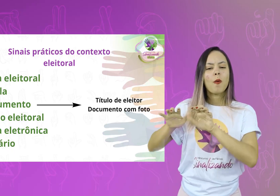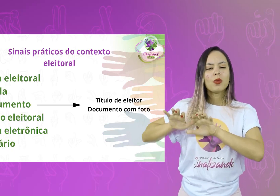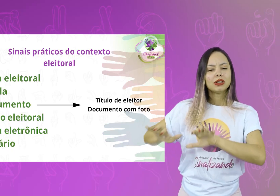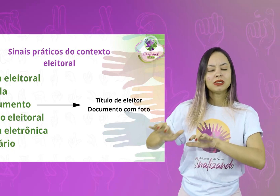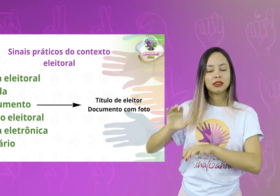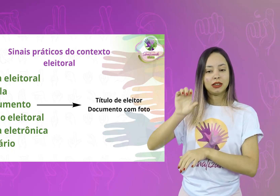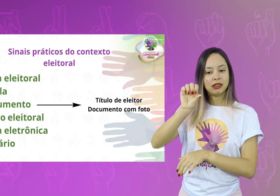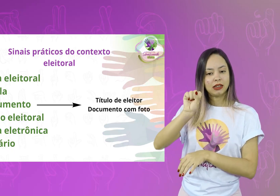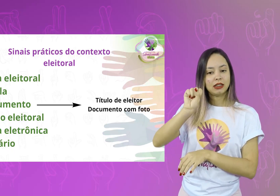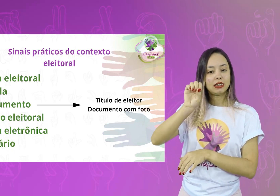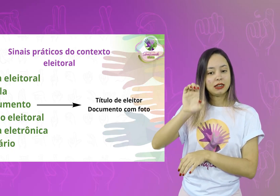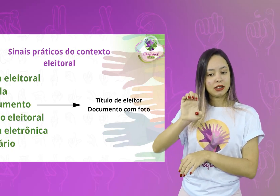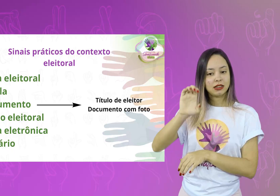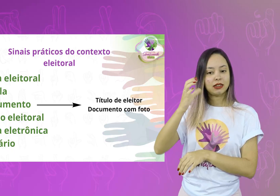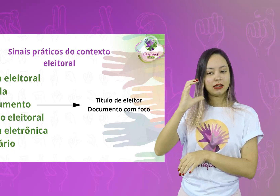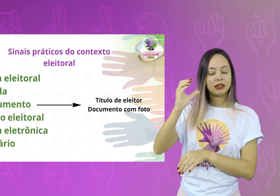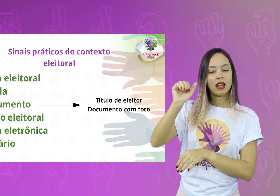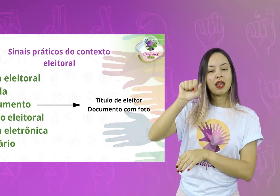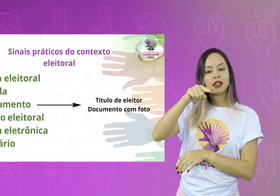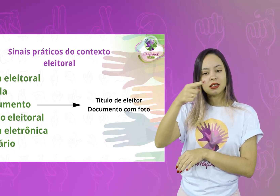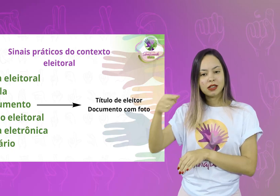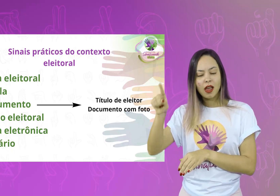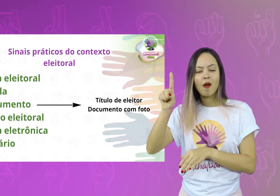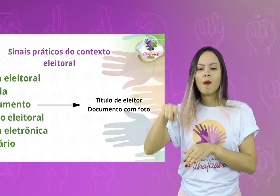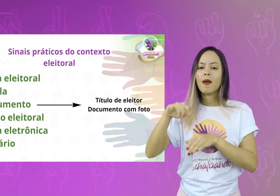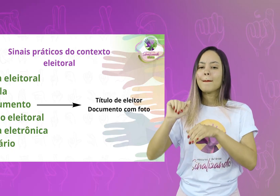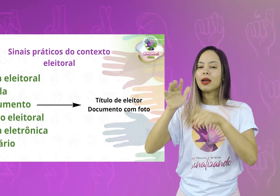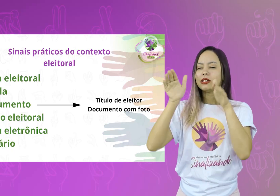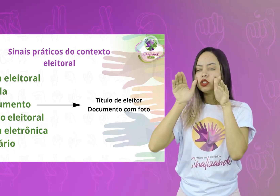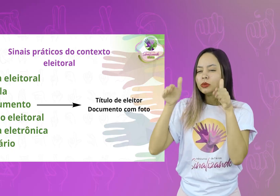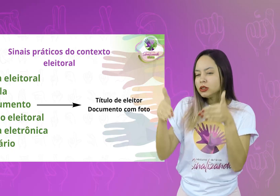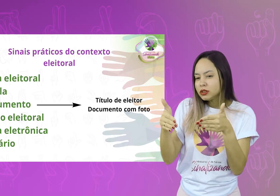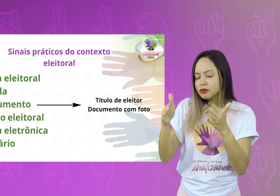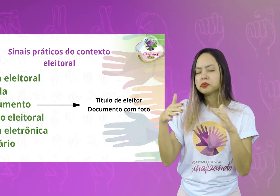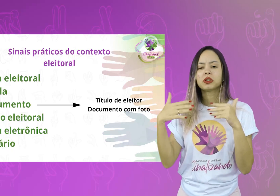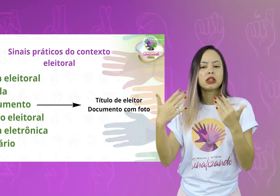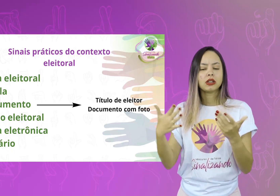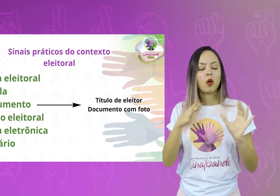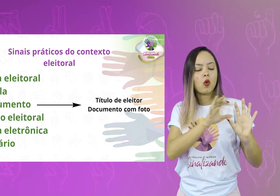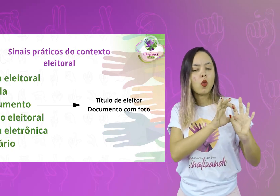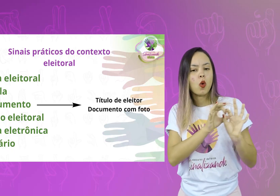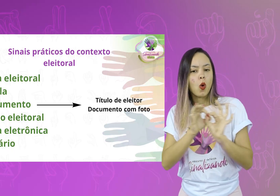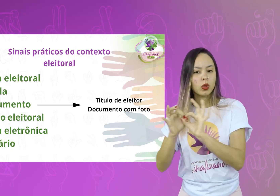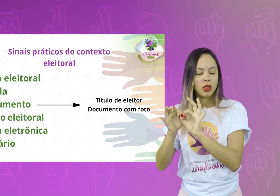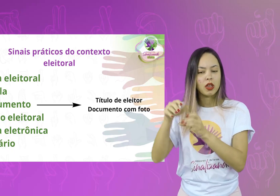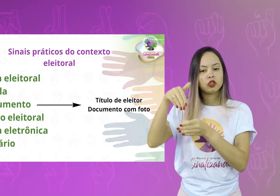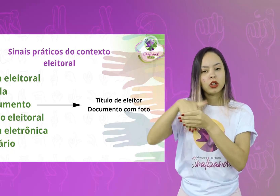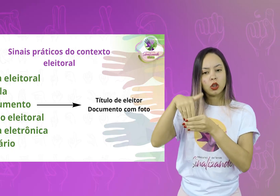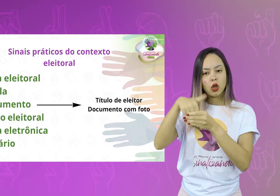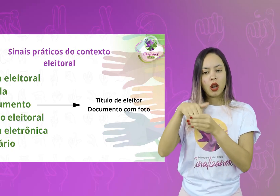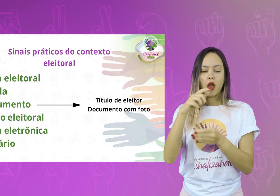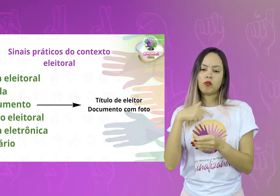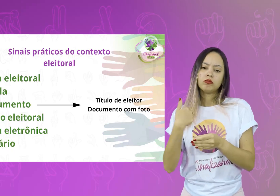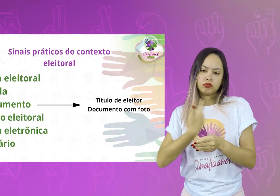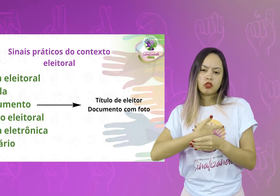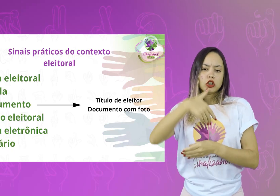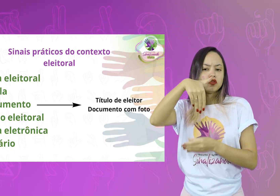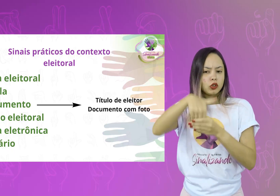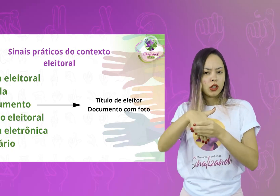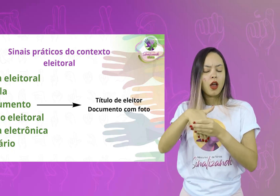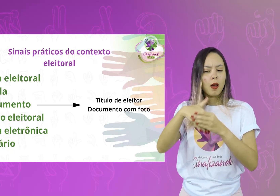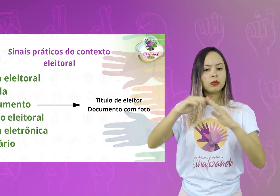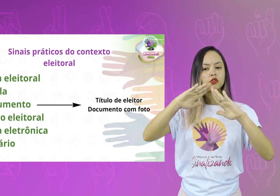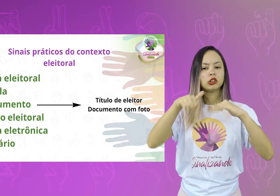Também, por exemplo, a sessão eleitoral. É mais específico. Entendendo o